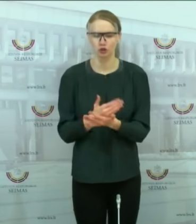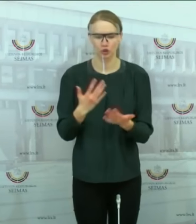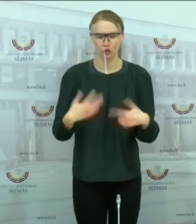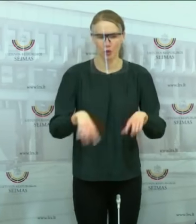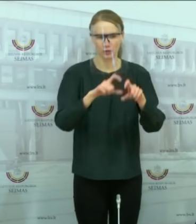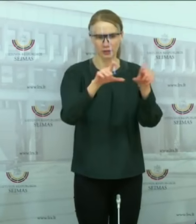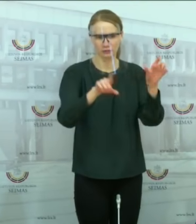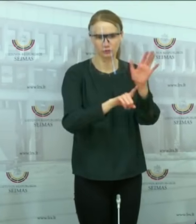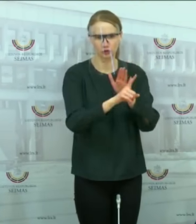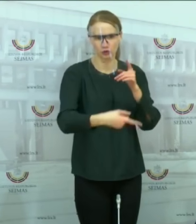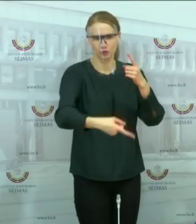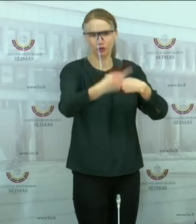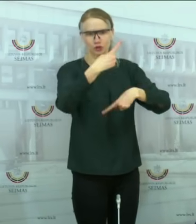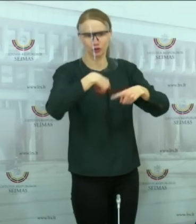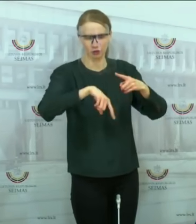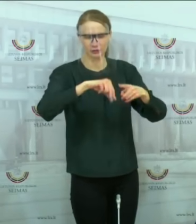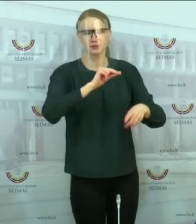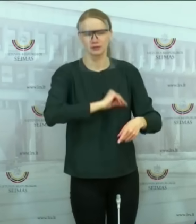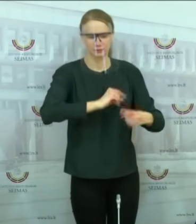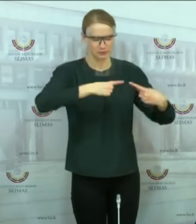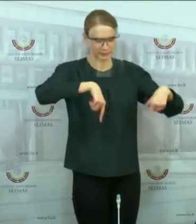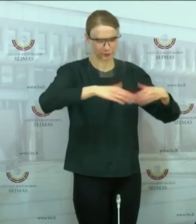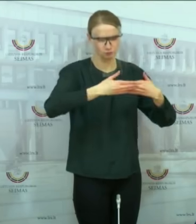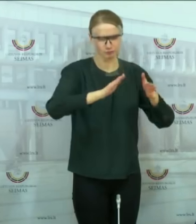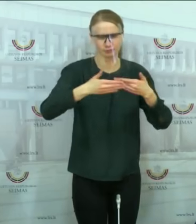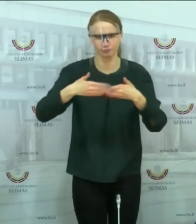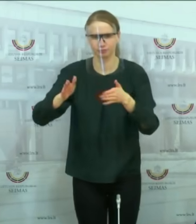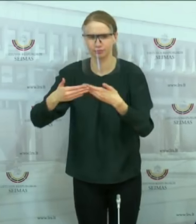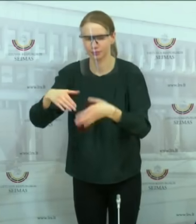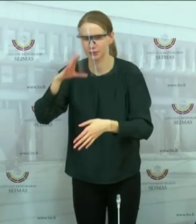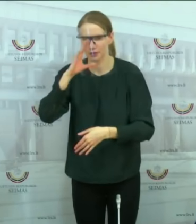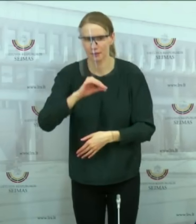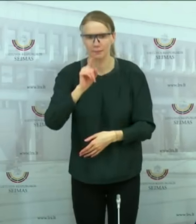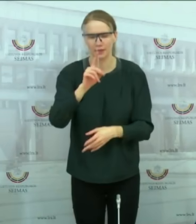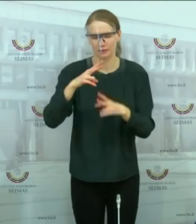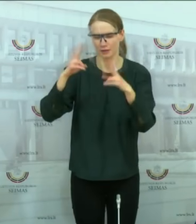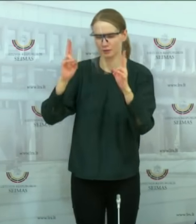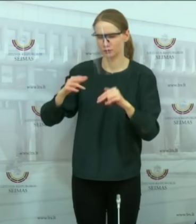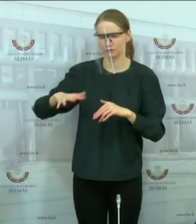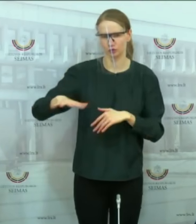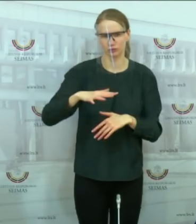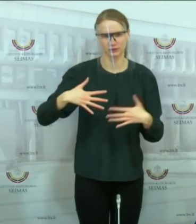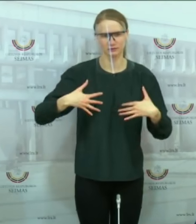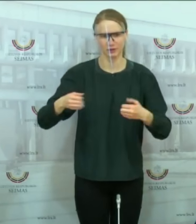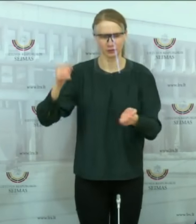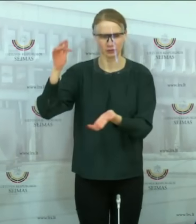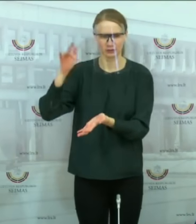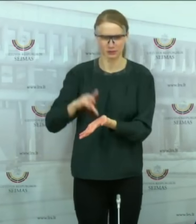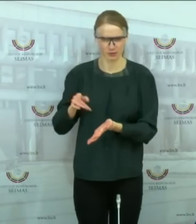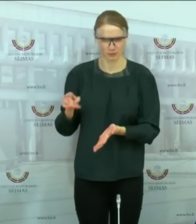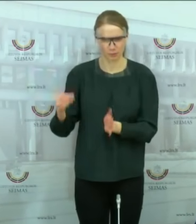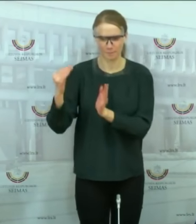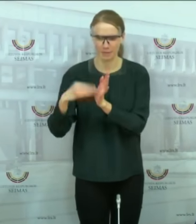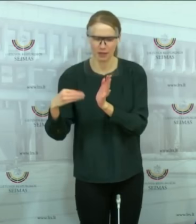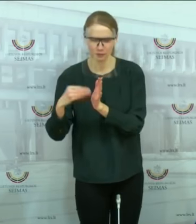gyvenimą, pradeda vėl atidarinėti po truputį skyrius, bet vėlgi tik tai Nacionaliniam visuomenės sveikatos centrui